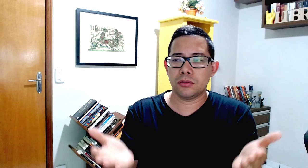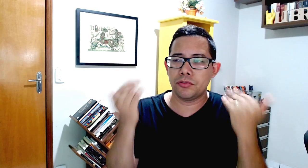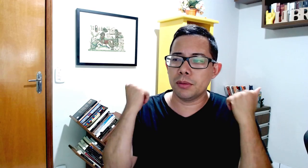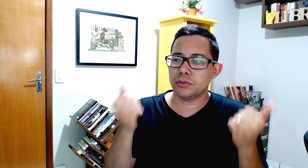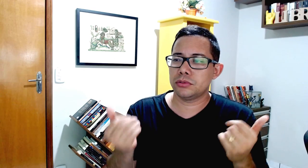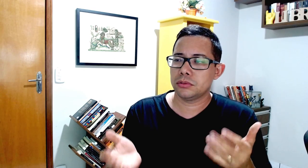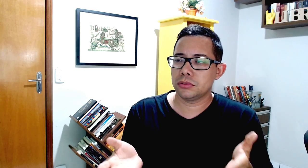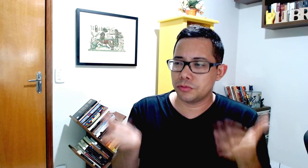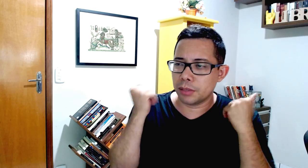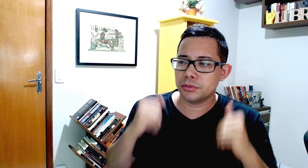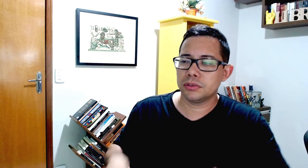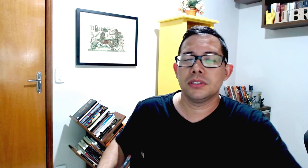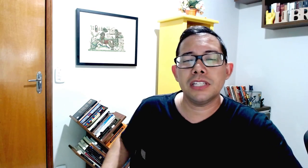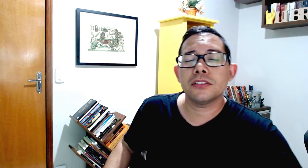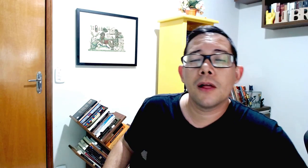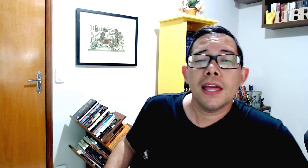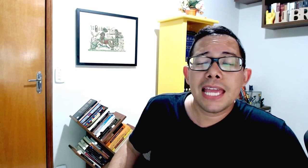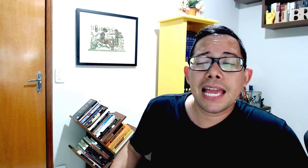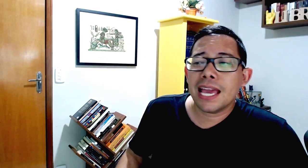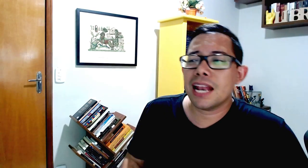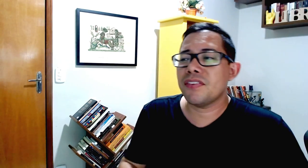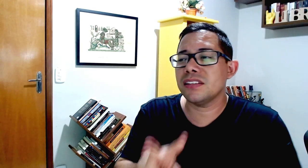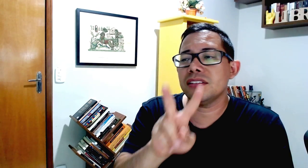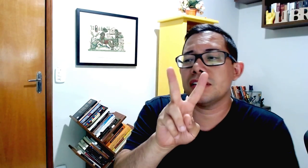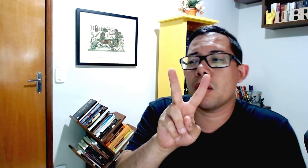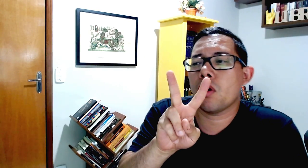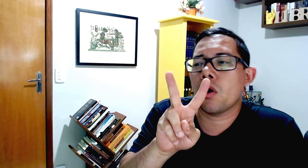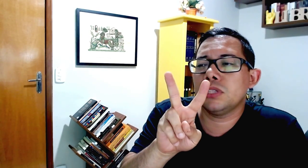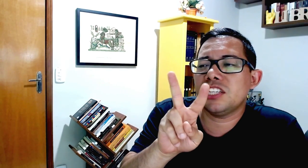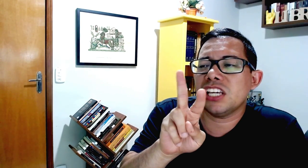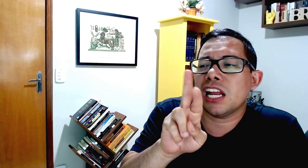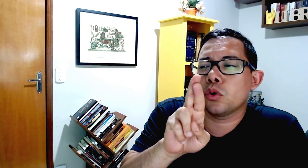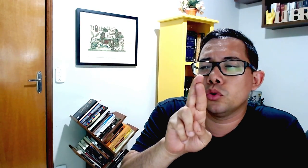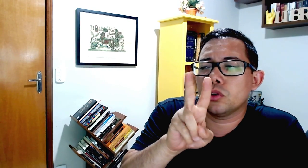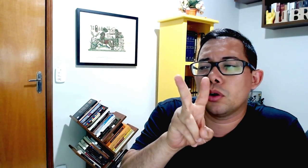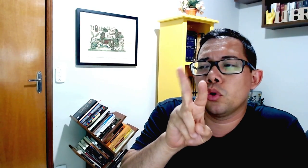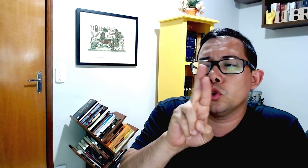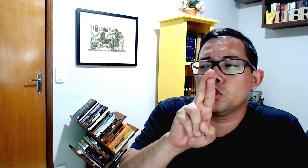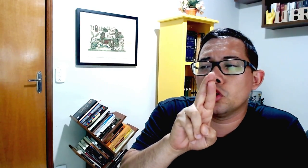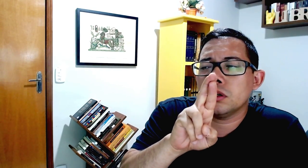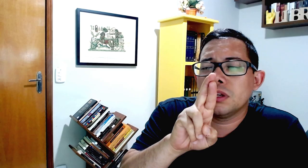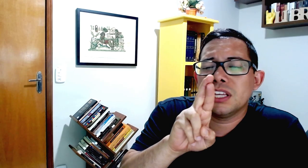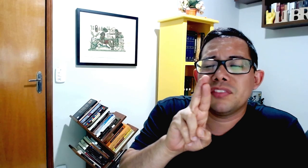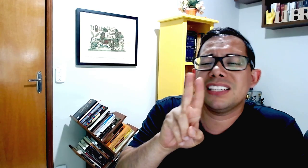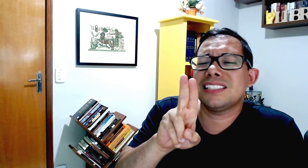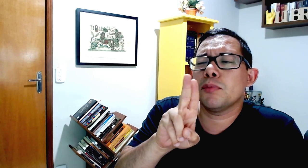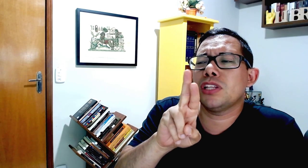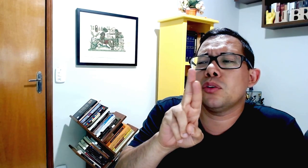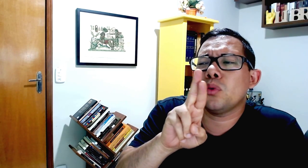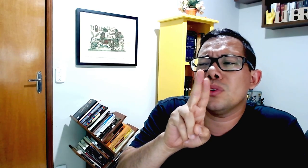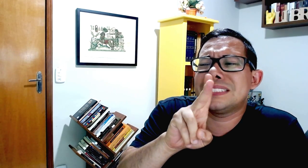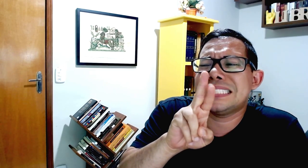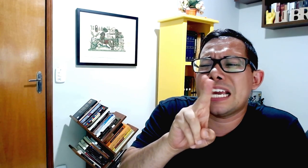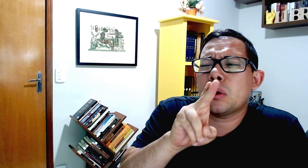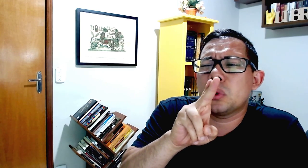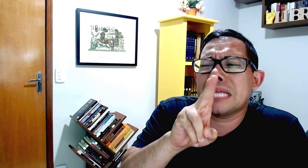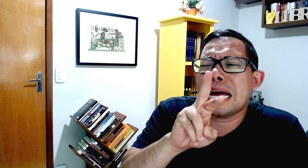vamos vão certo e aí é e o dedinho ela cruza cruzou Faria é meu Deus não consegue